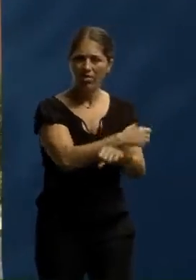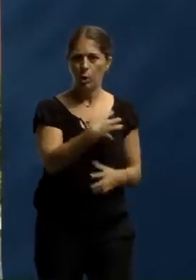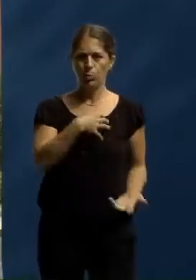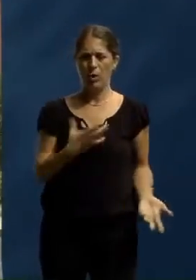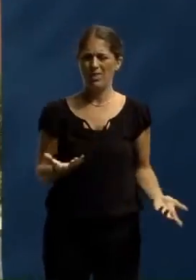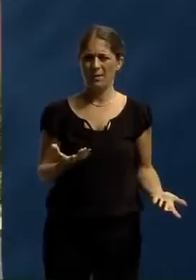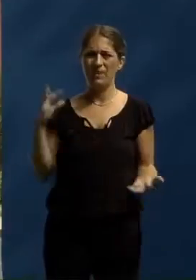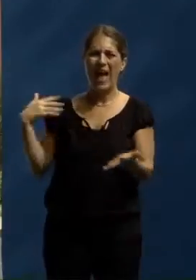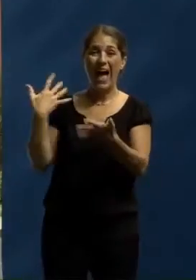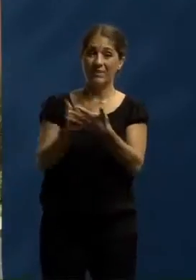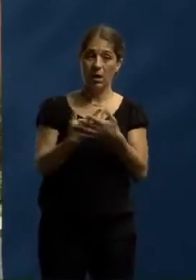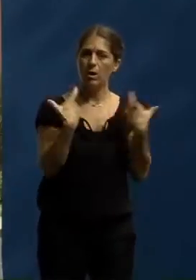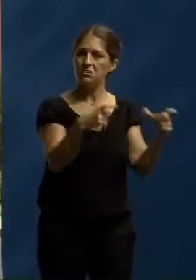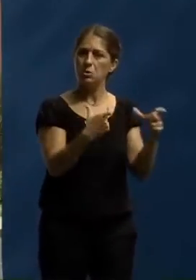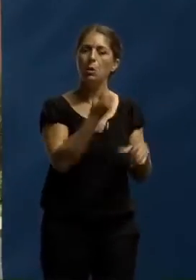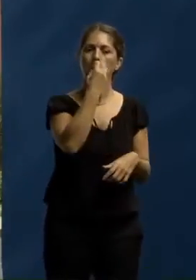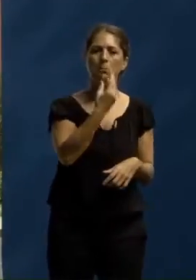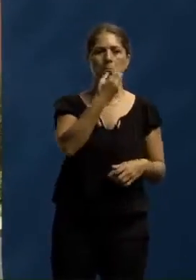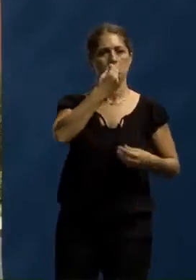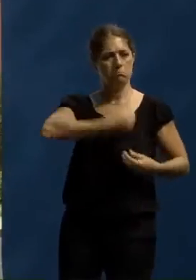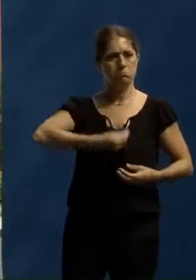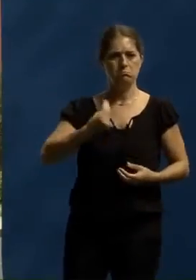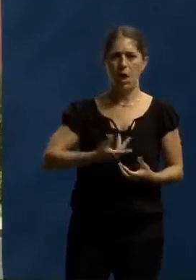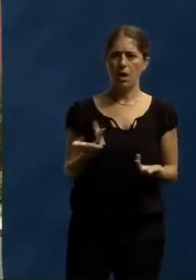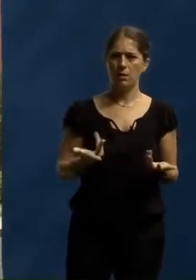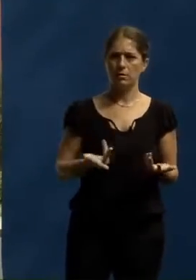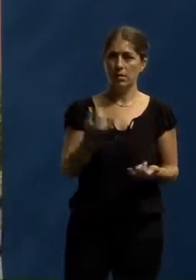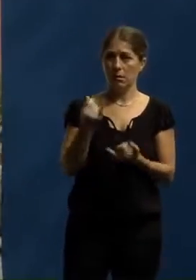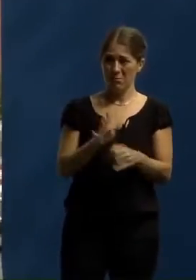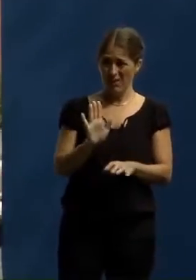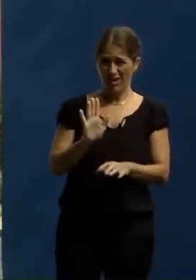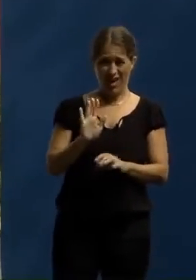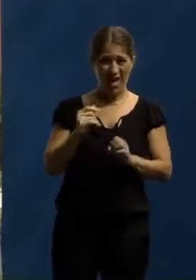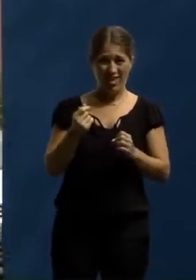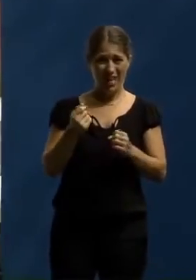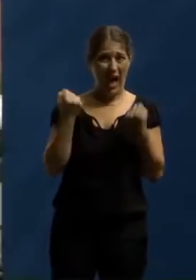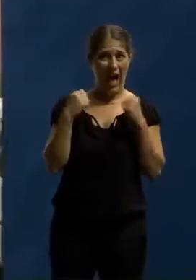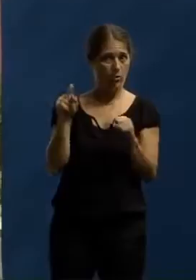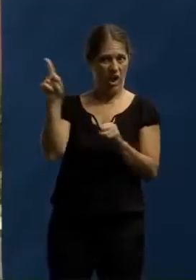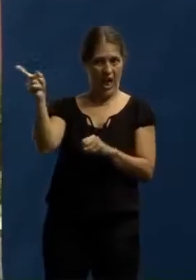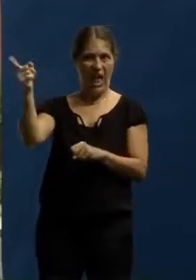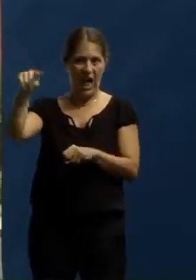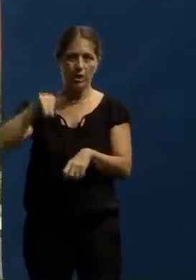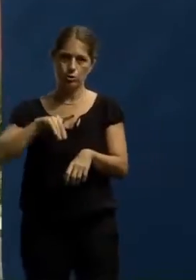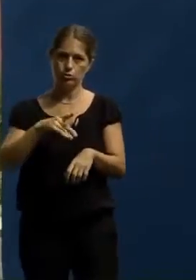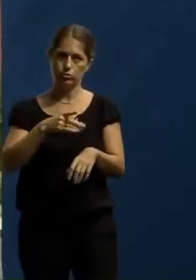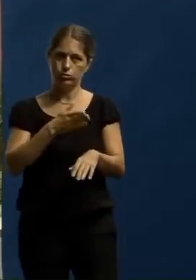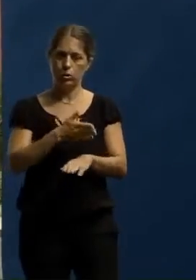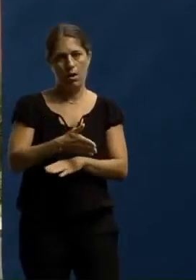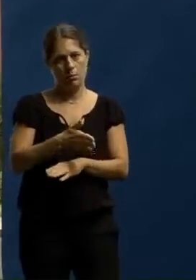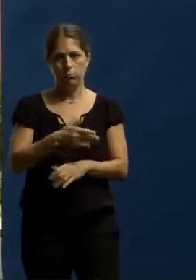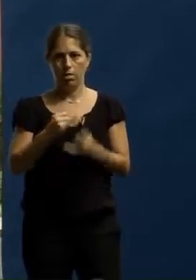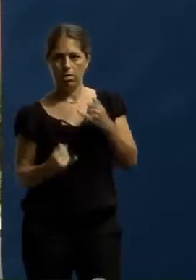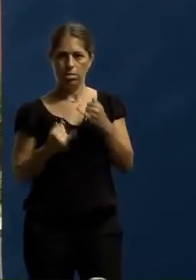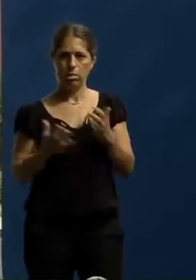Hasta agora o sector viviu bastante ben, por certo, a marxen de que eles meteran as gadoupas. E se o fixeron foi simplemente para buscar